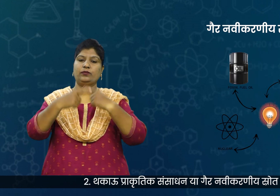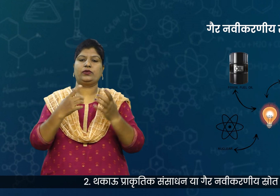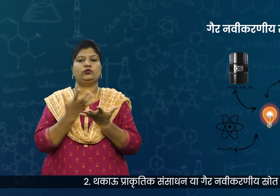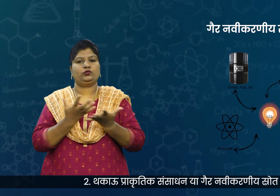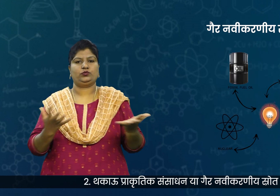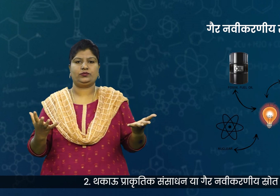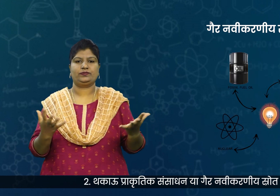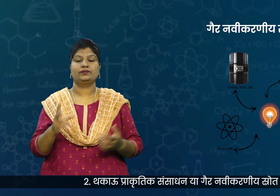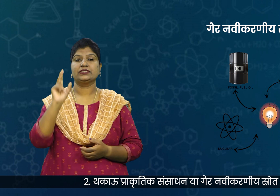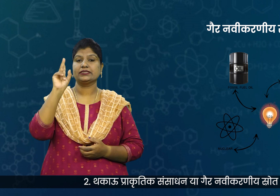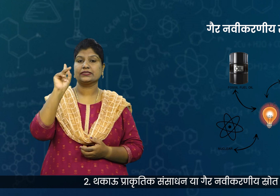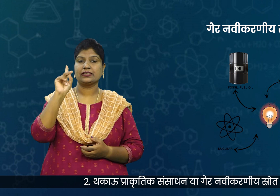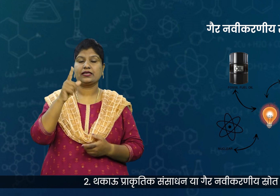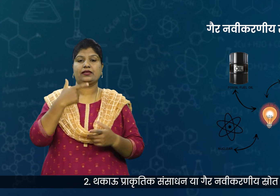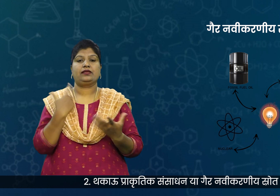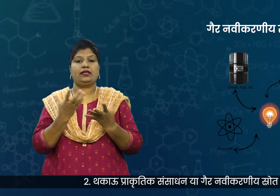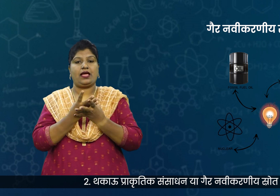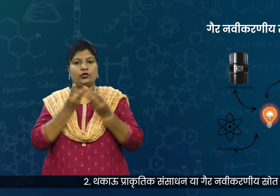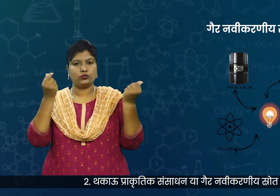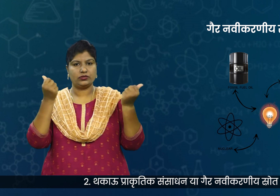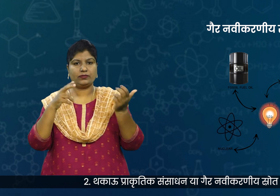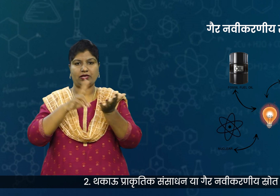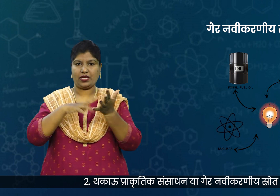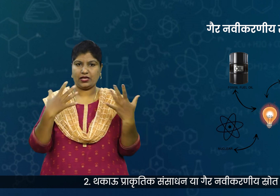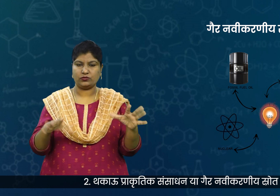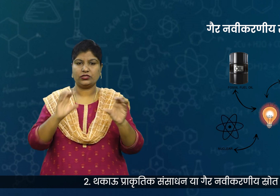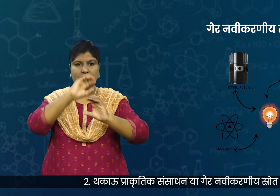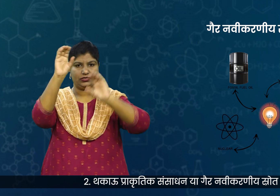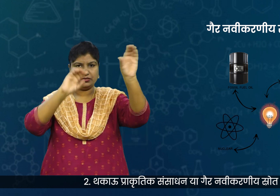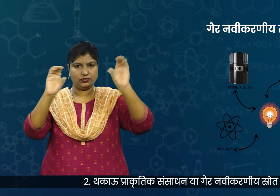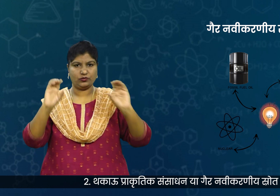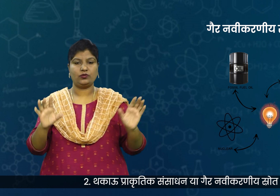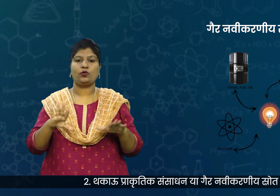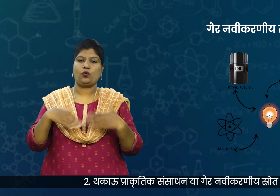दूसरा, थकाऊ प्राकृतिक संसाधन या गैर नवीकरणीय स्रोत।